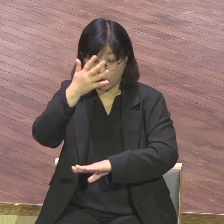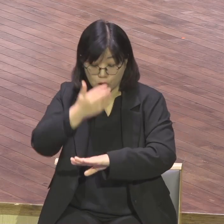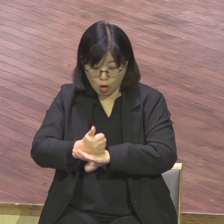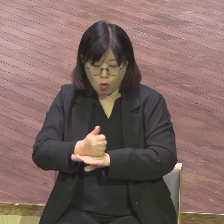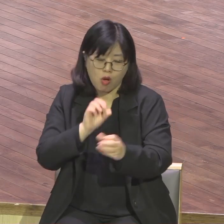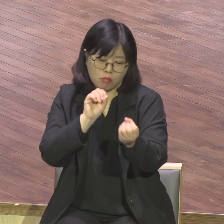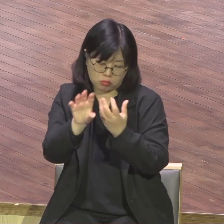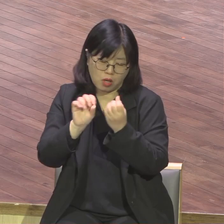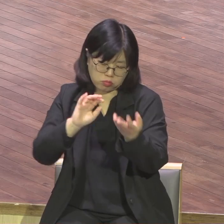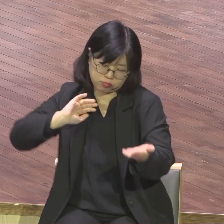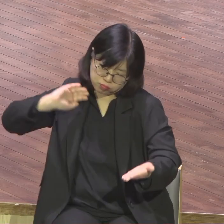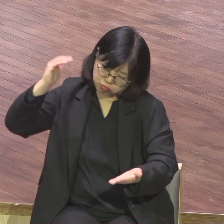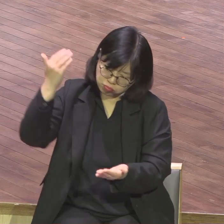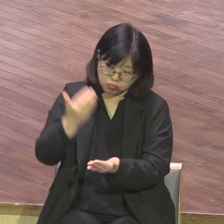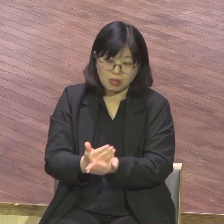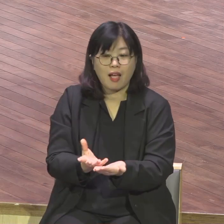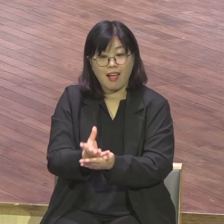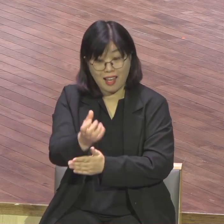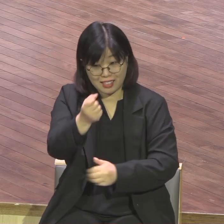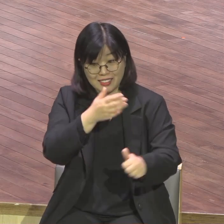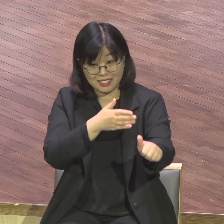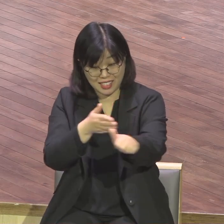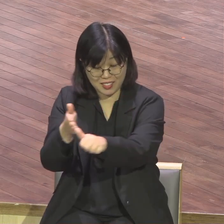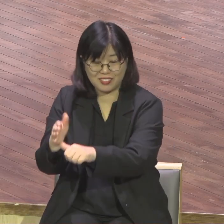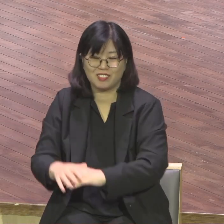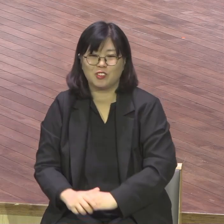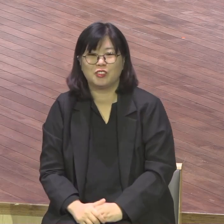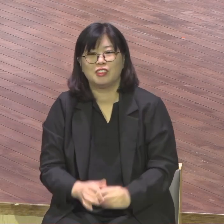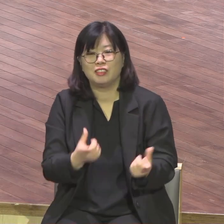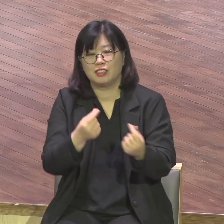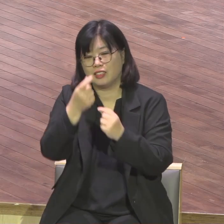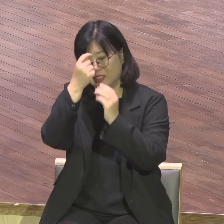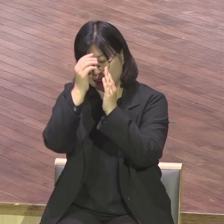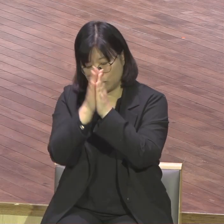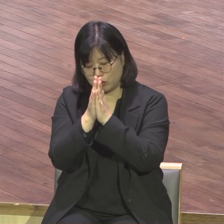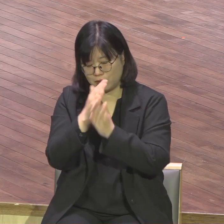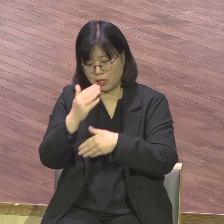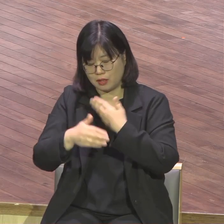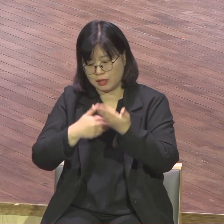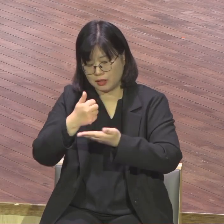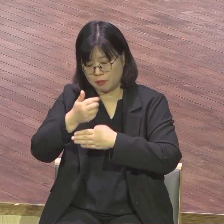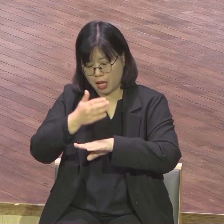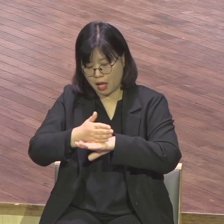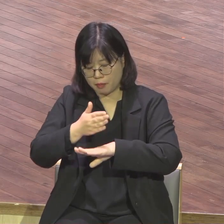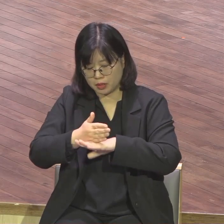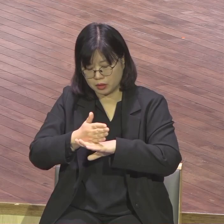다 되시기를 기원으로 축복합니다. 기도합시다. 아버지